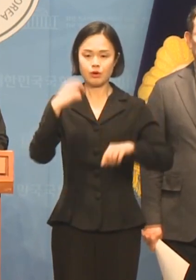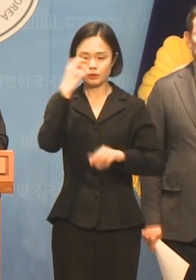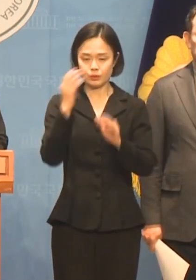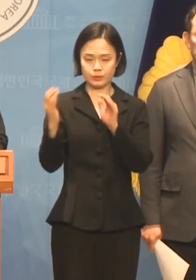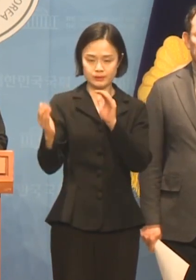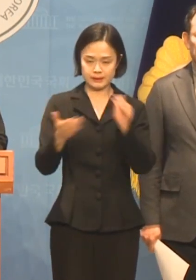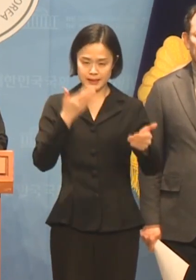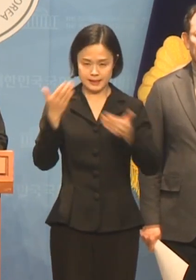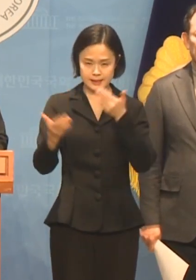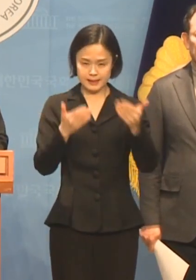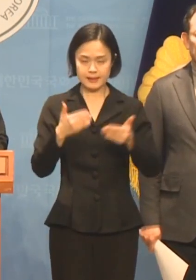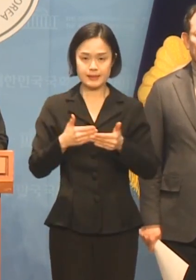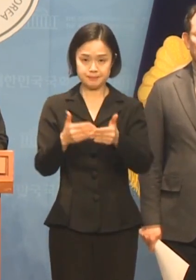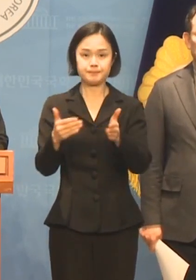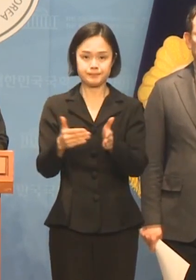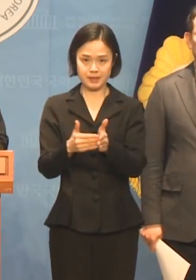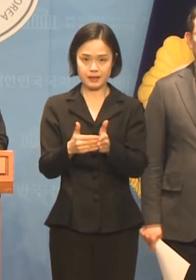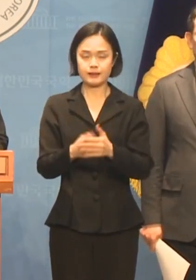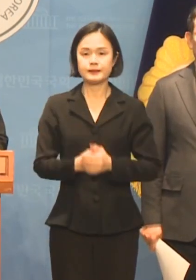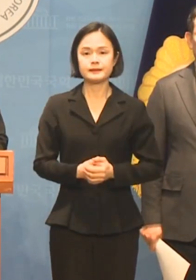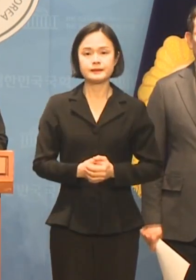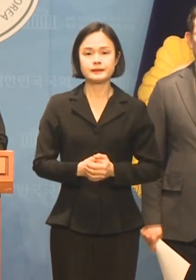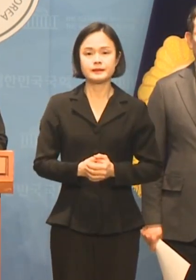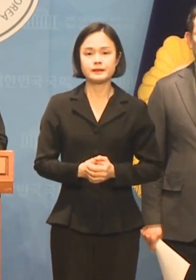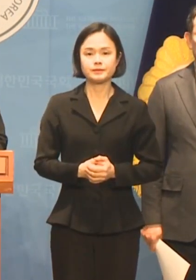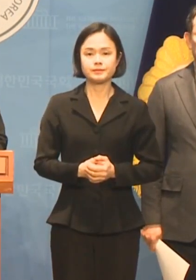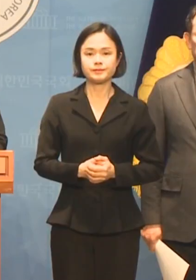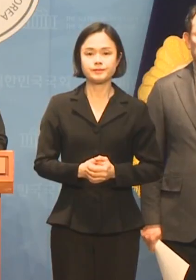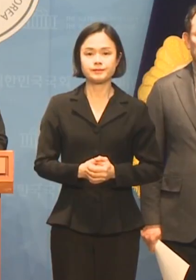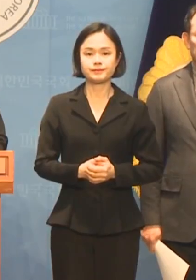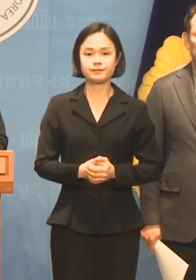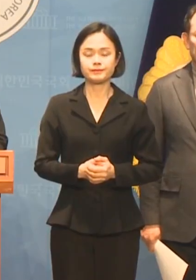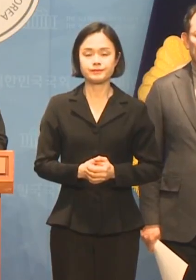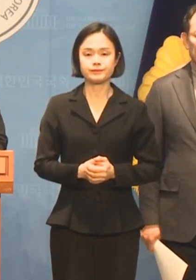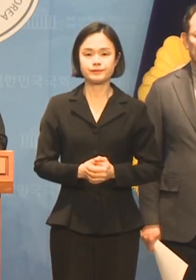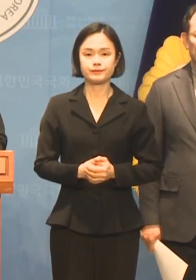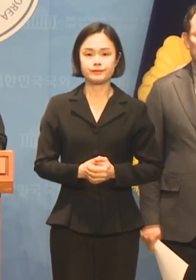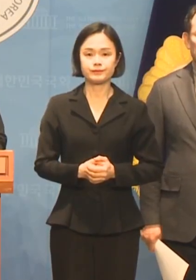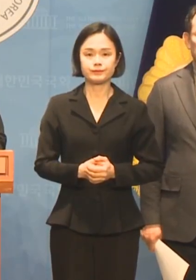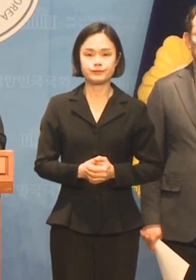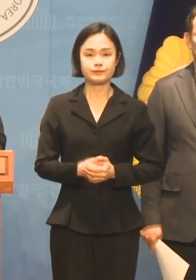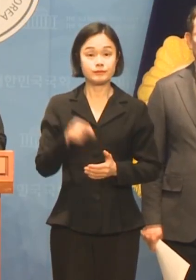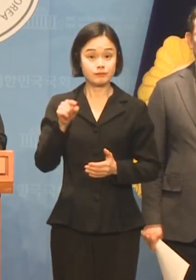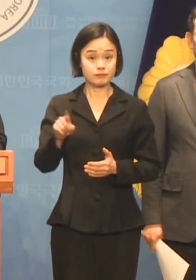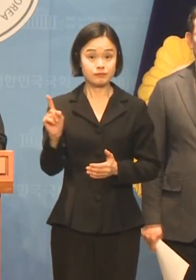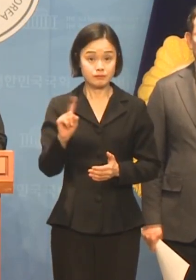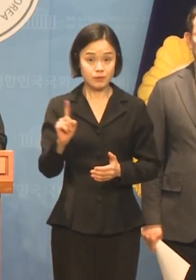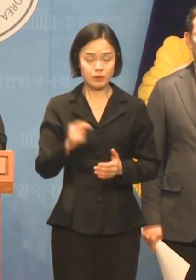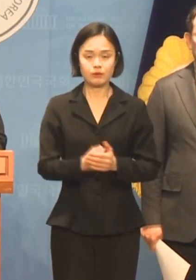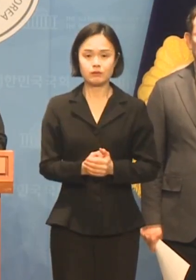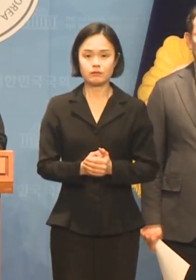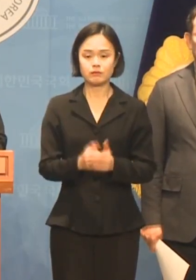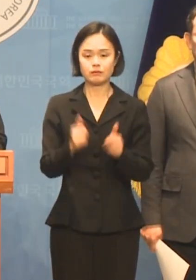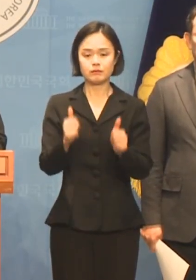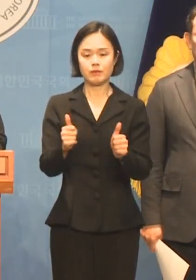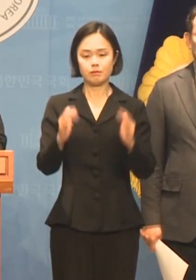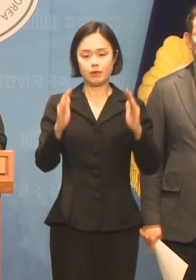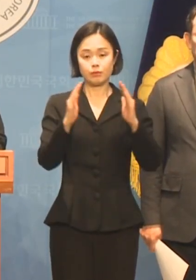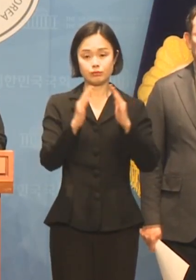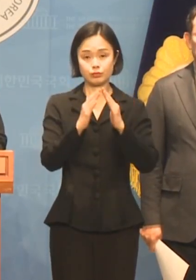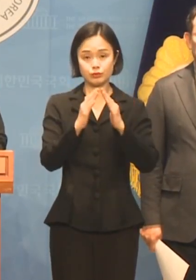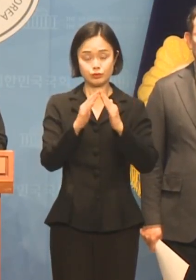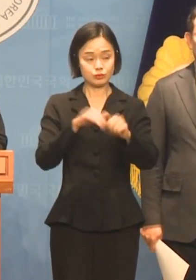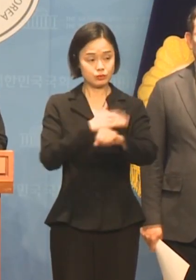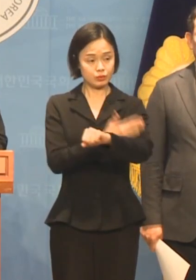실시했습니다. 이것은 이미 사법부의 영역으로 넘어간 소관 업무를 재탕,